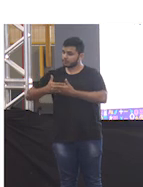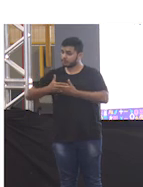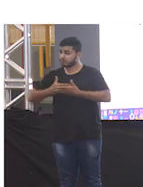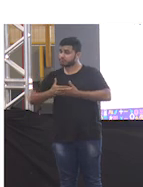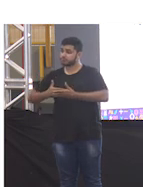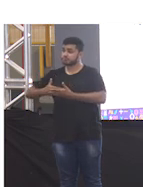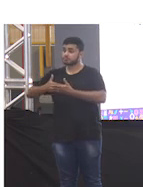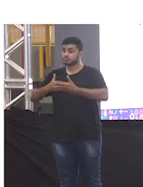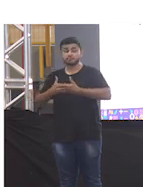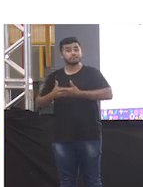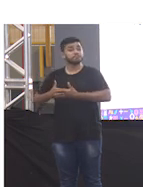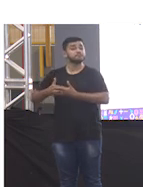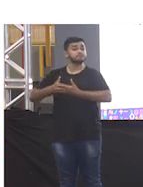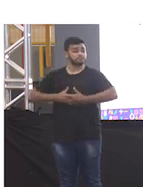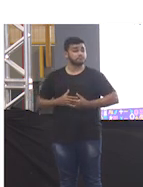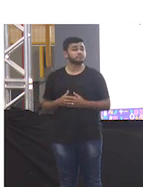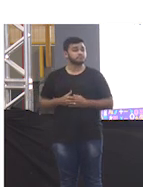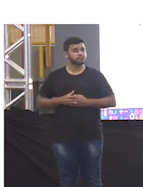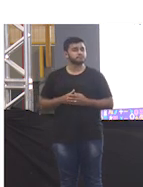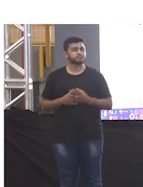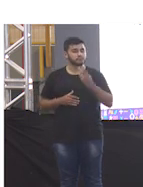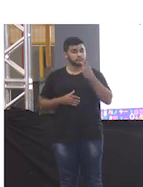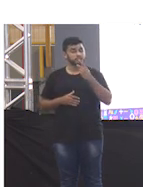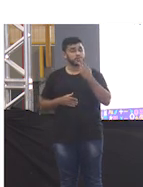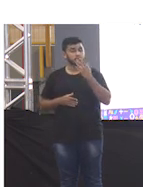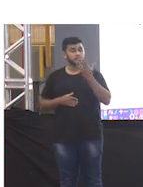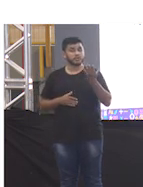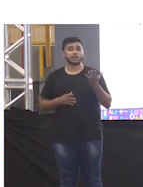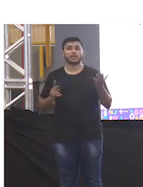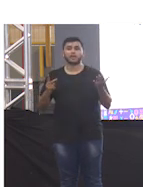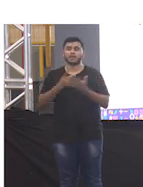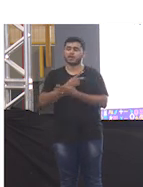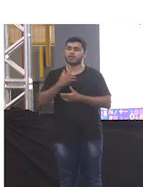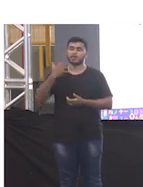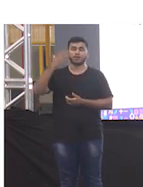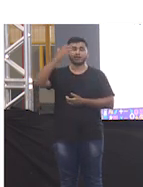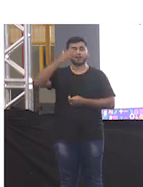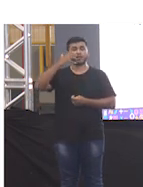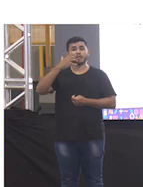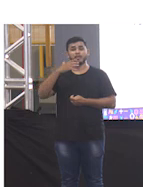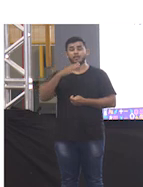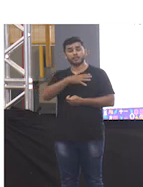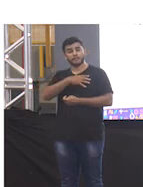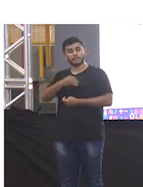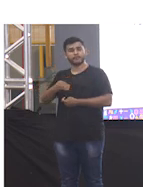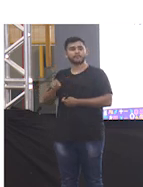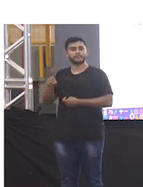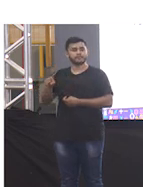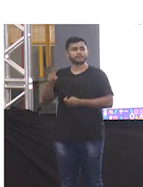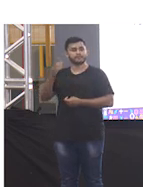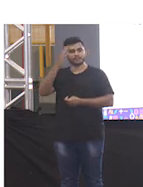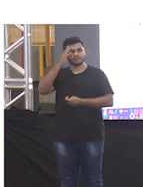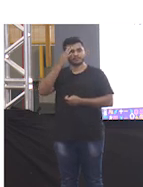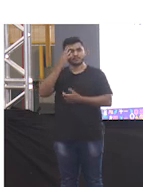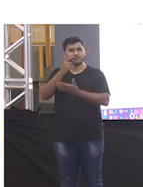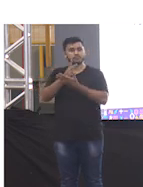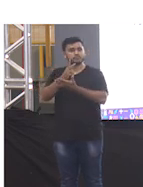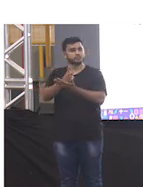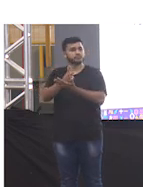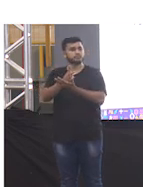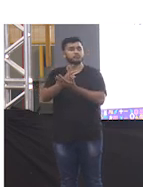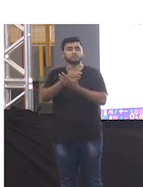embalar. E a meia voz lá responde ao canto, e o filhinho esconde, talvez para não o